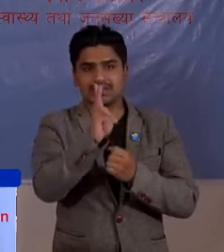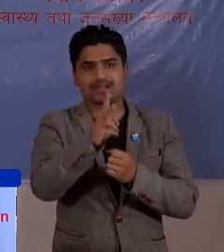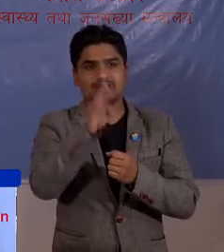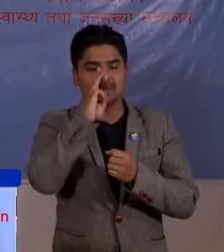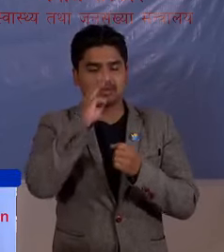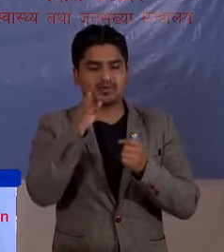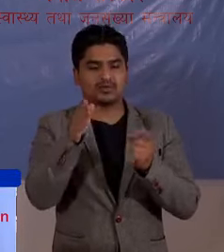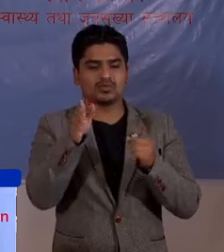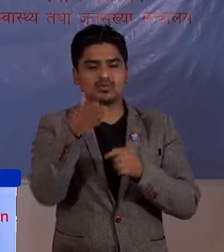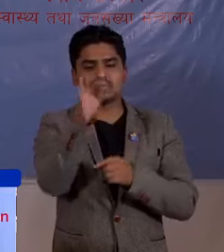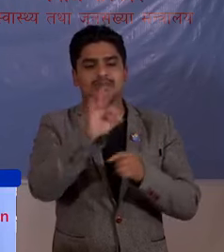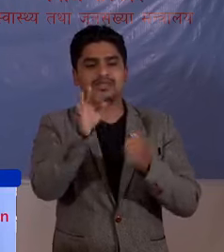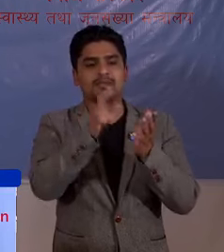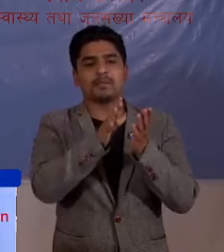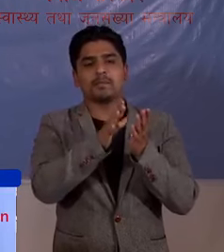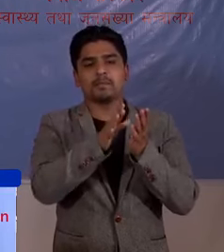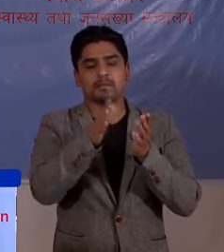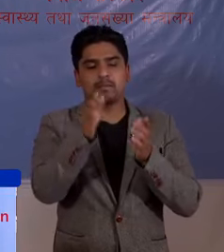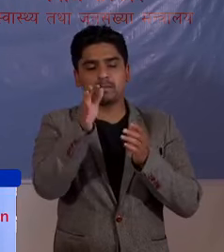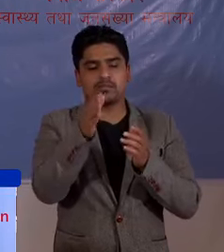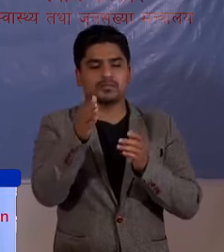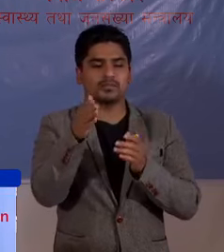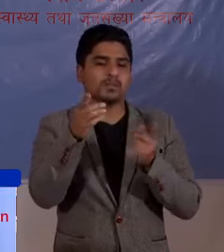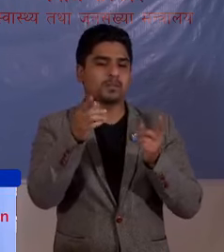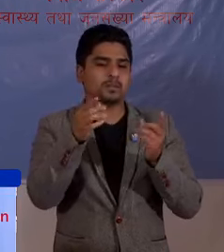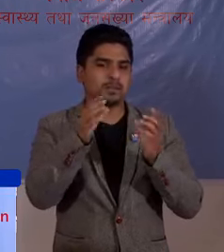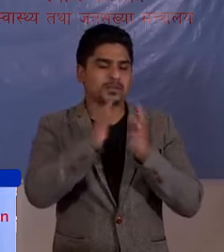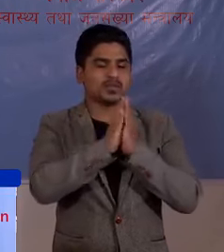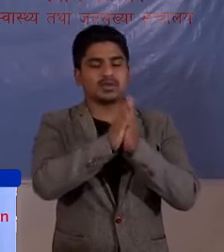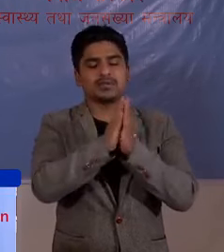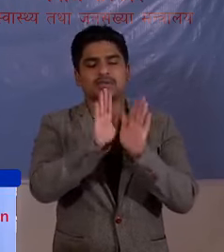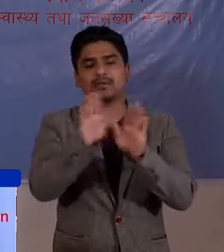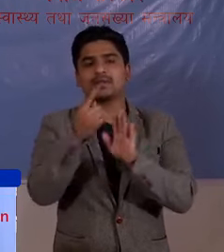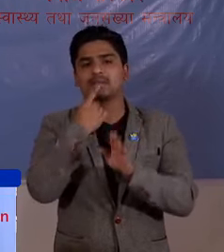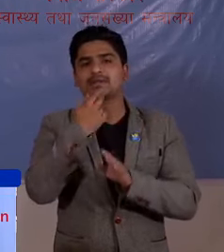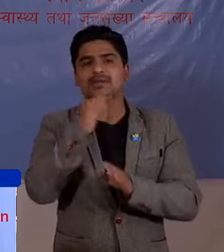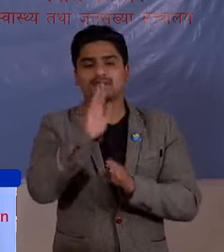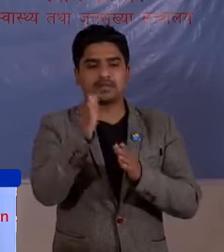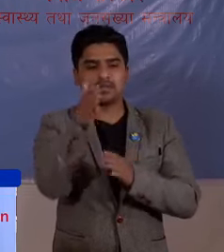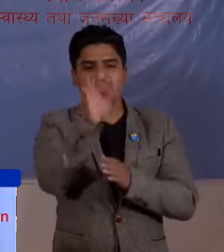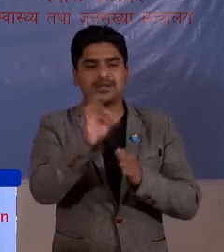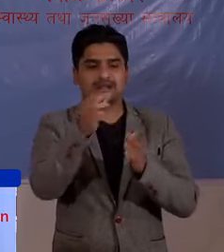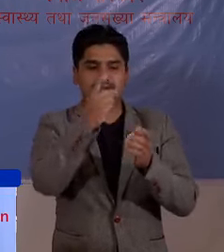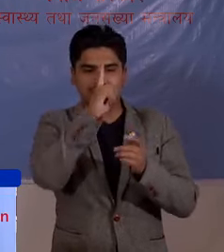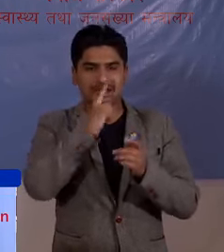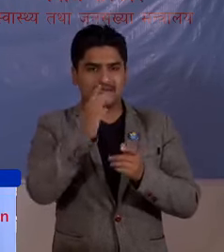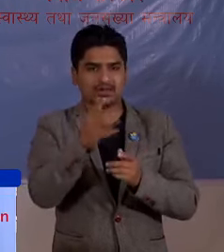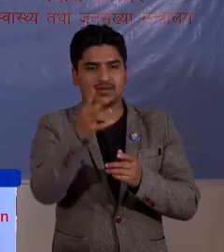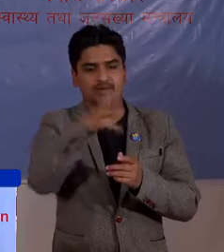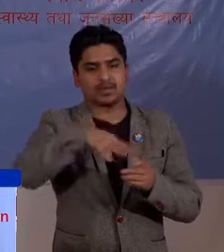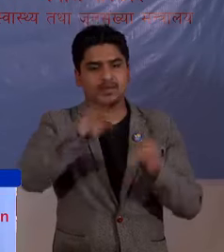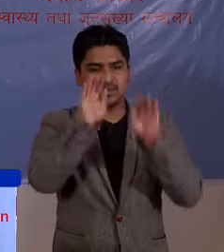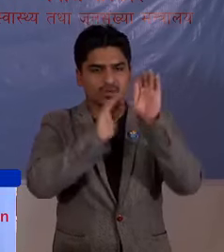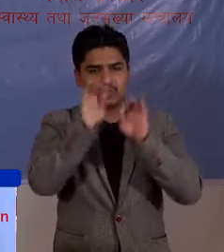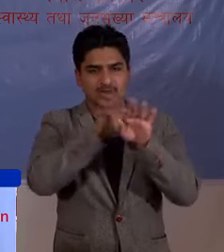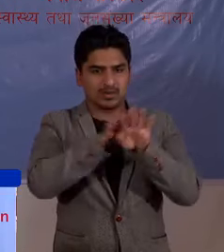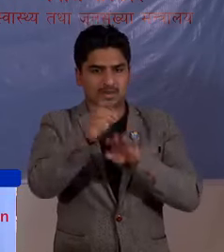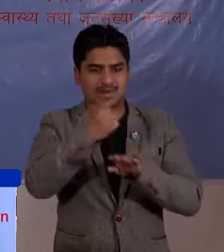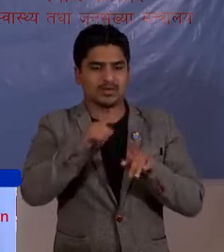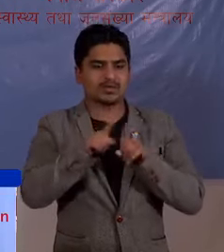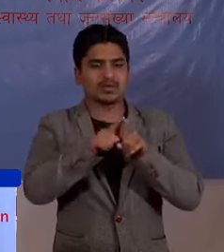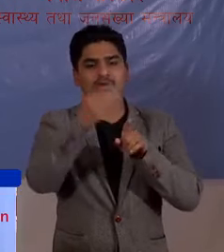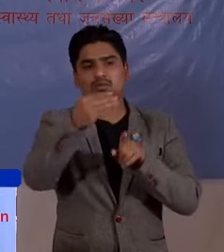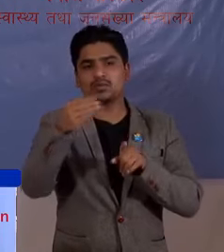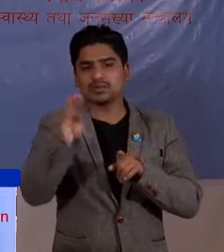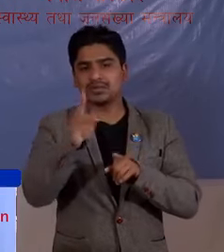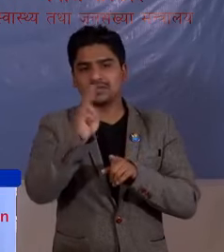त्यसमा स्वास्थ्य तथा जनसङ्ख्या मन्त्रालय आभार प्रकट गर्न चाहन्छ। यसमा मन्त्रालय मात्र एक्लो छैन, सबै सरकारवालाहरू हामीसँगै